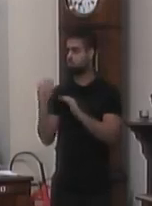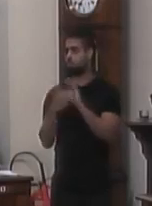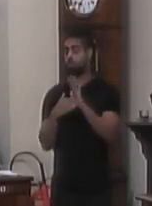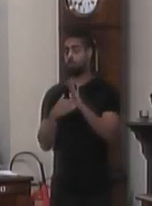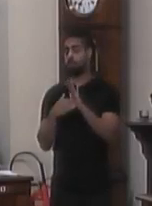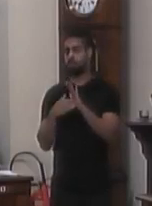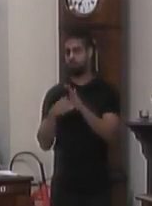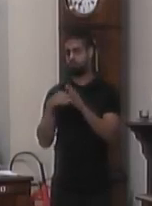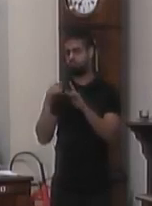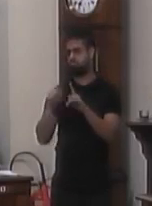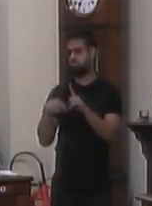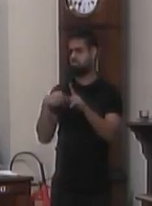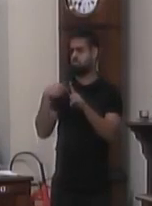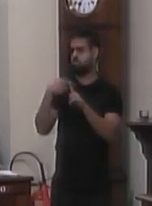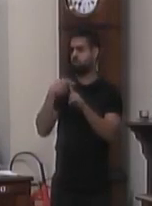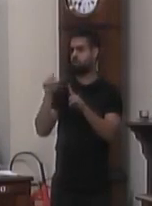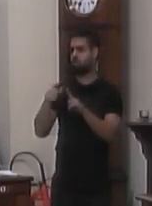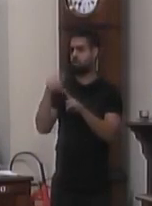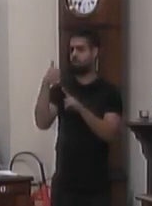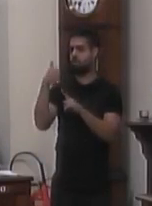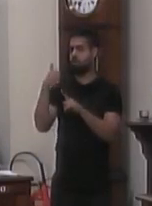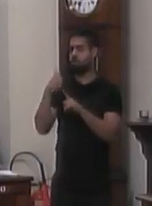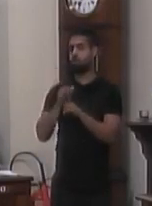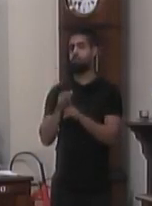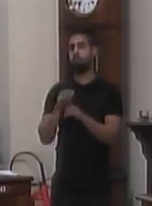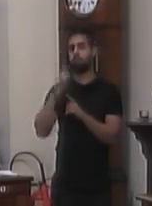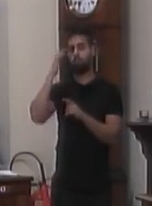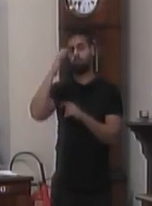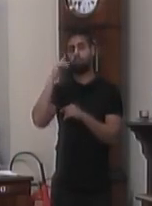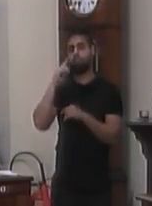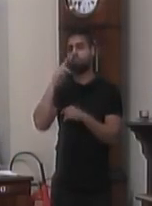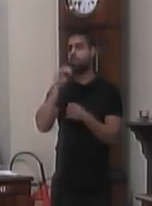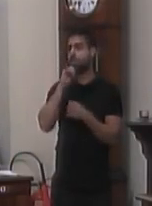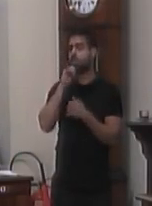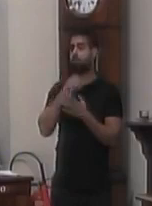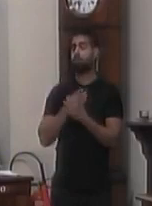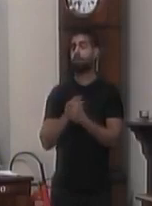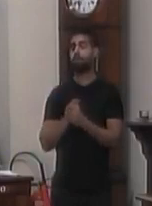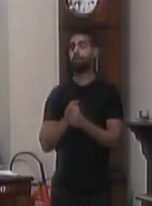positivo. Eu acredito que seja positivo. A gente não vê aí nada